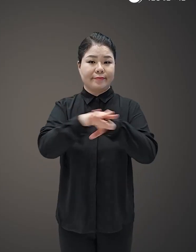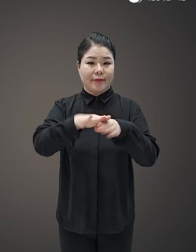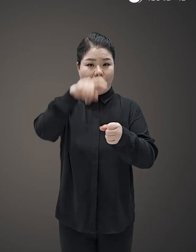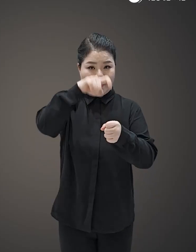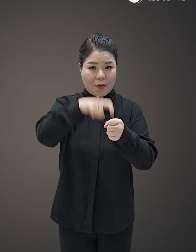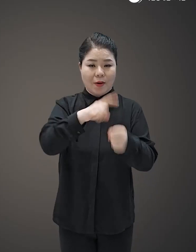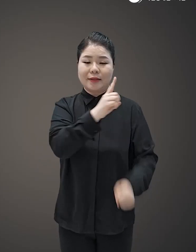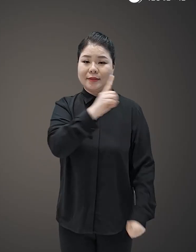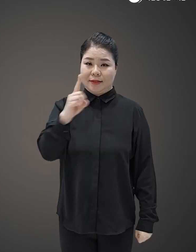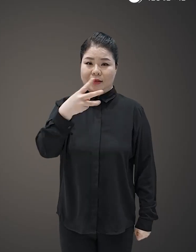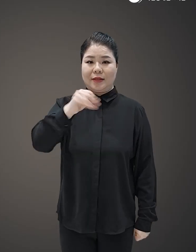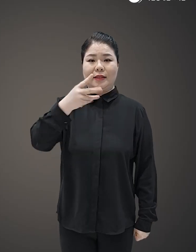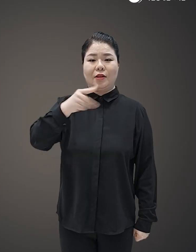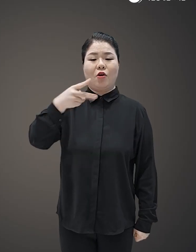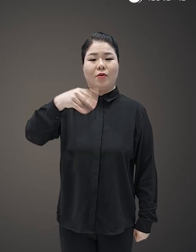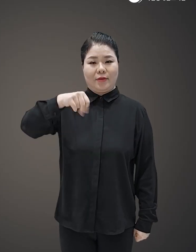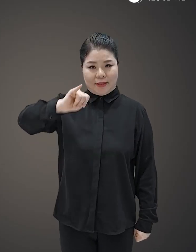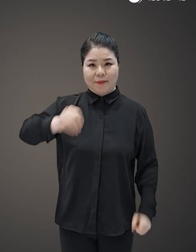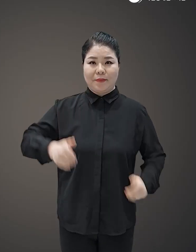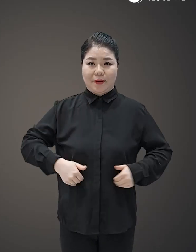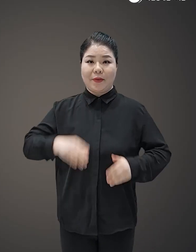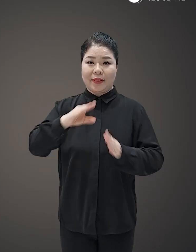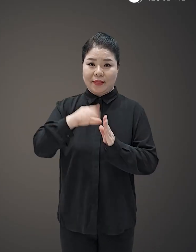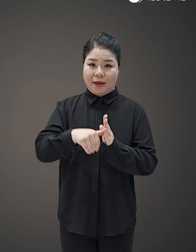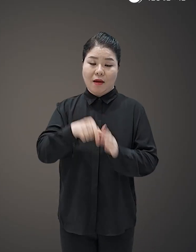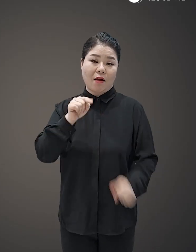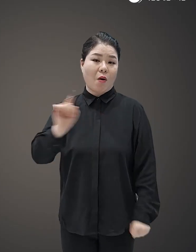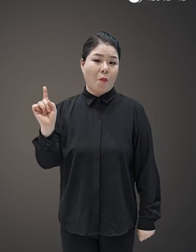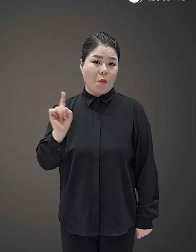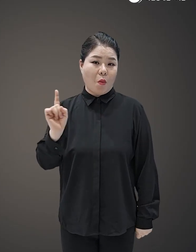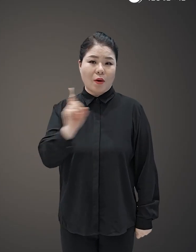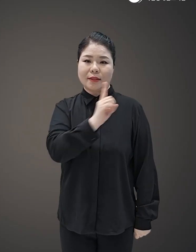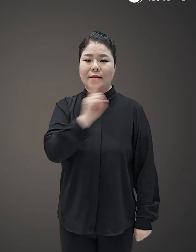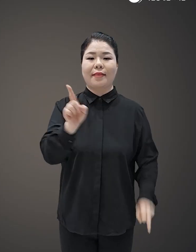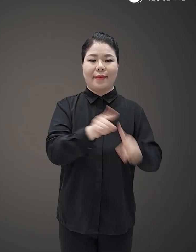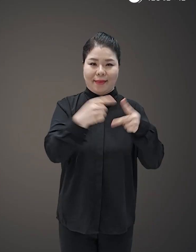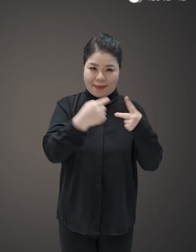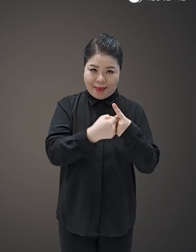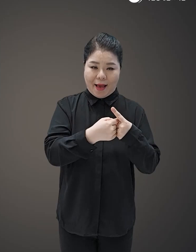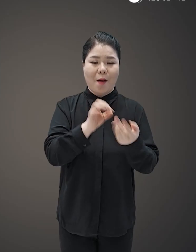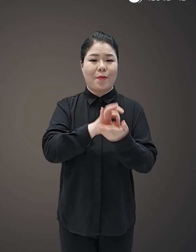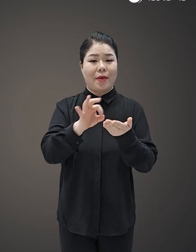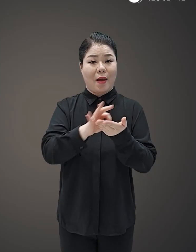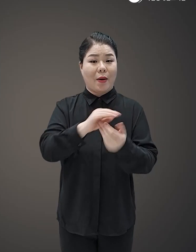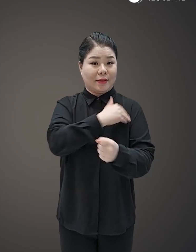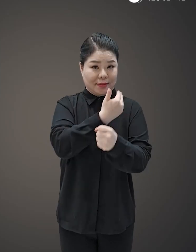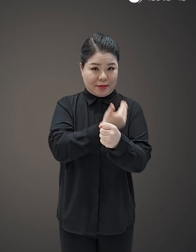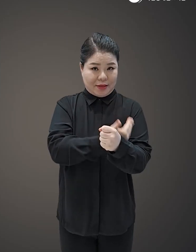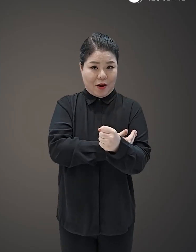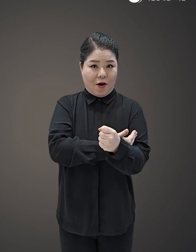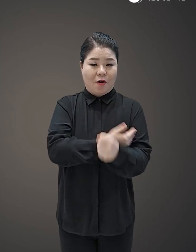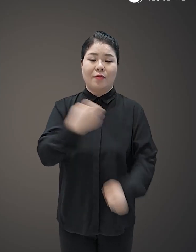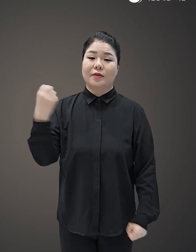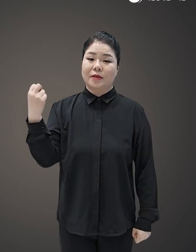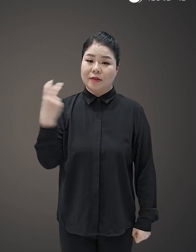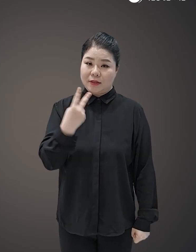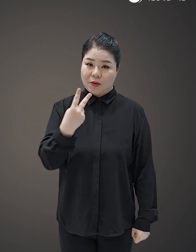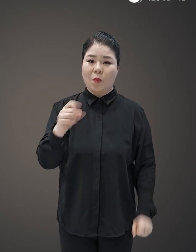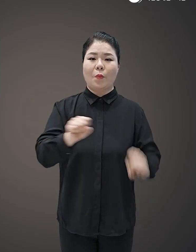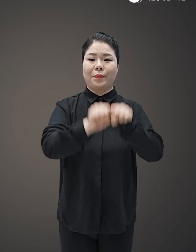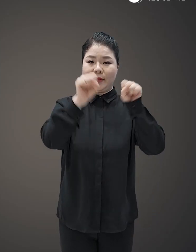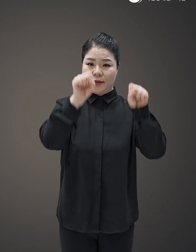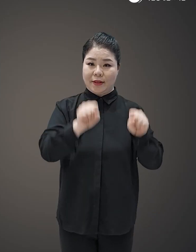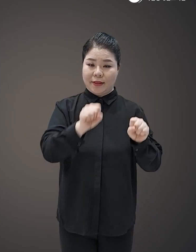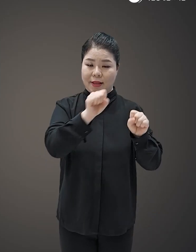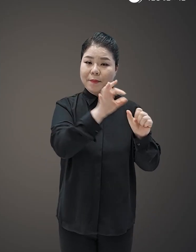소셜미디어의 부작용을 해결하기 위해서 디지털 리터러시가 필요한 때. 디지털 리터러시란 디지털을 이해하고 다룰 줄 아는 디지털